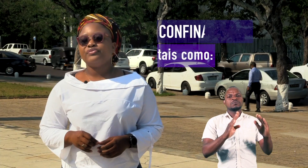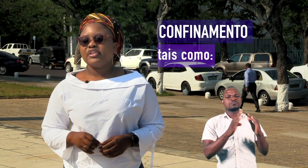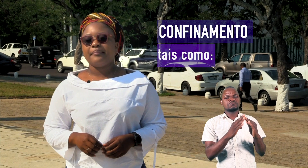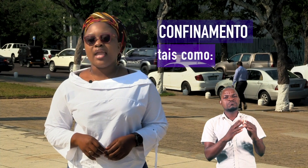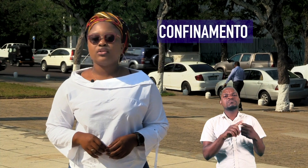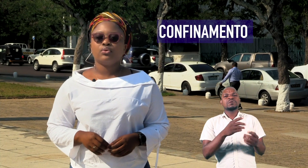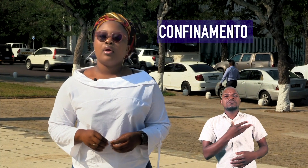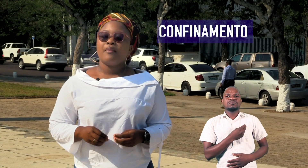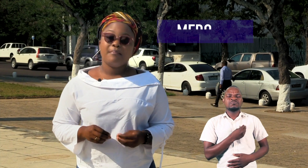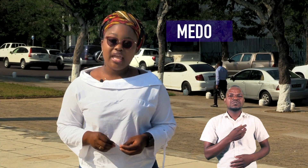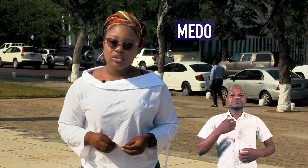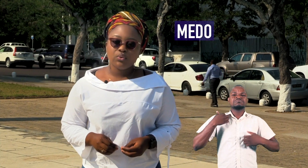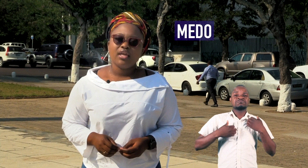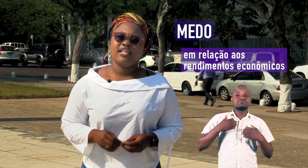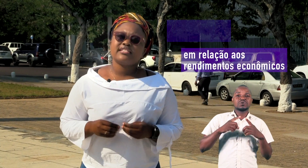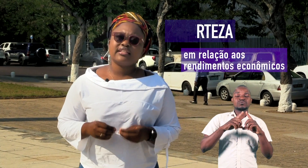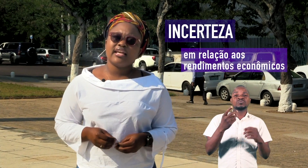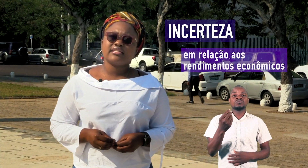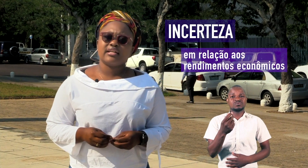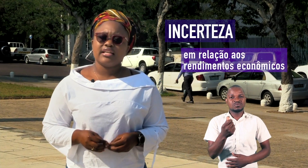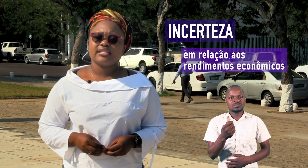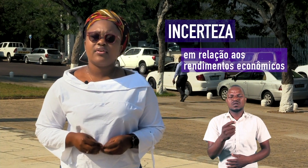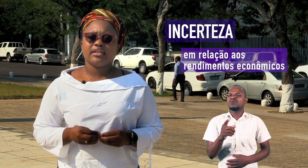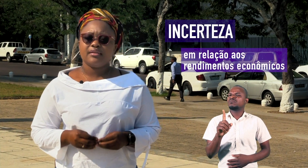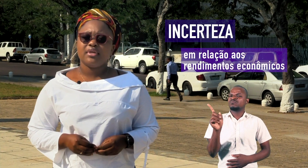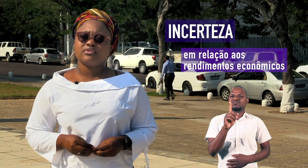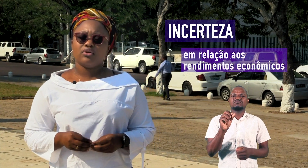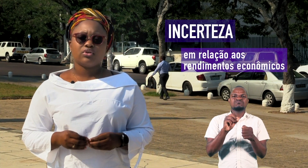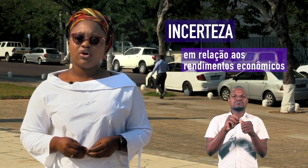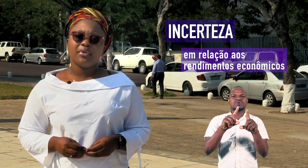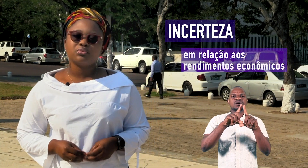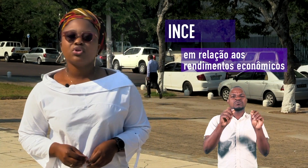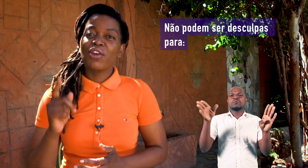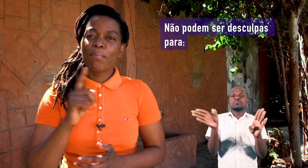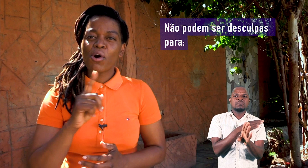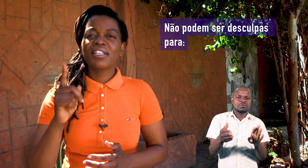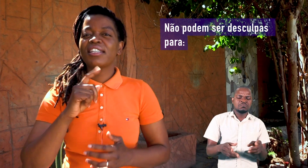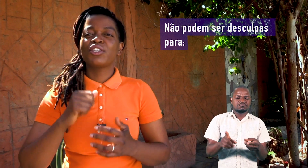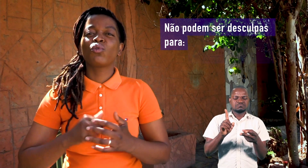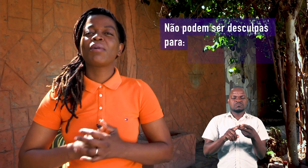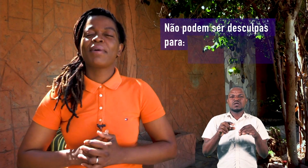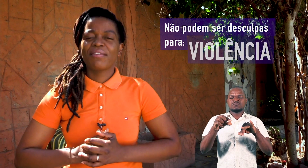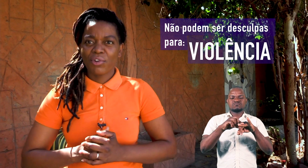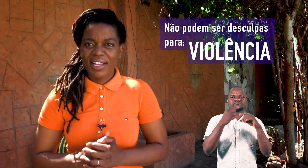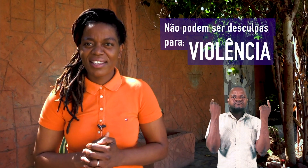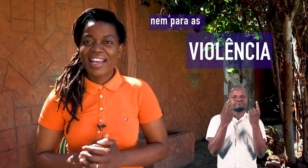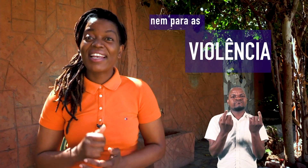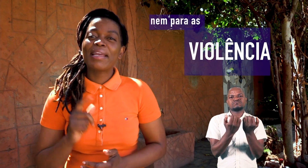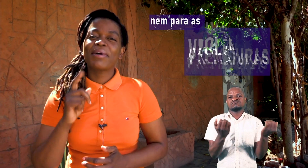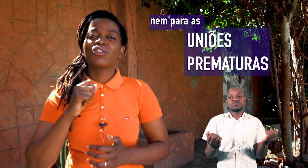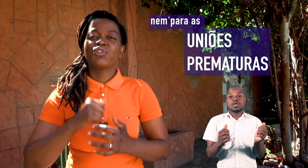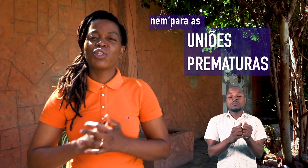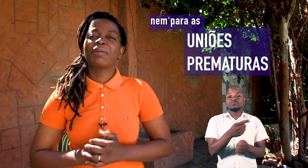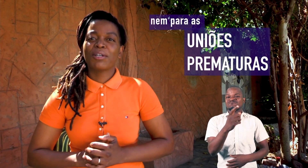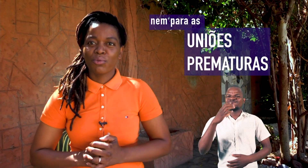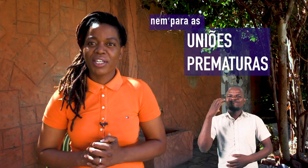como confinamento, medo, incerteza em relação a rendimentos econômicos, não podem ser desculpa para a violência nem